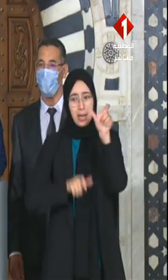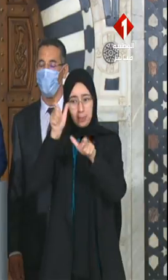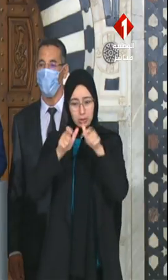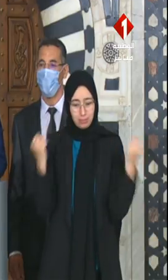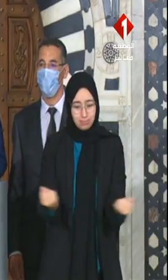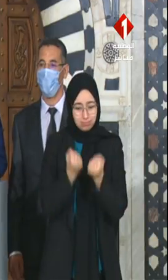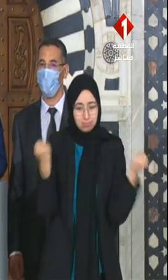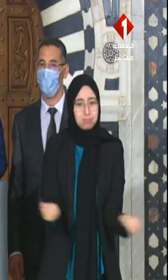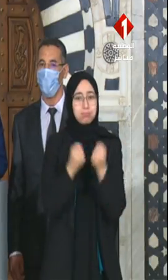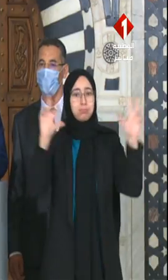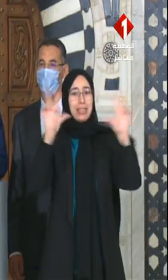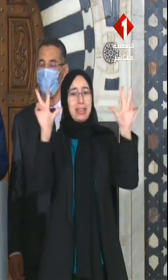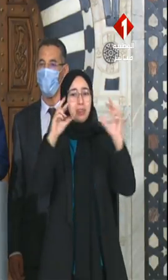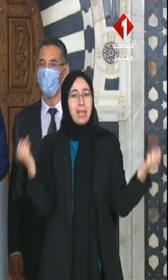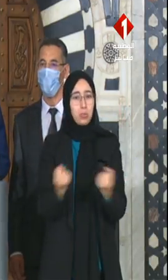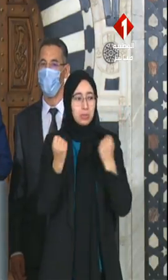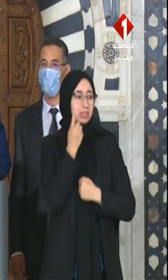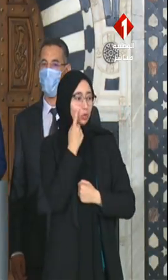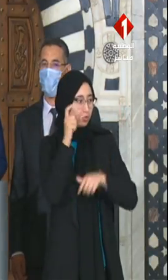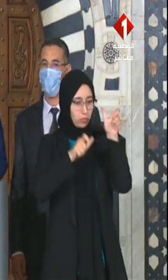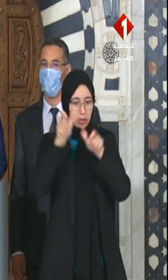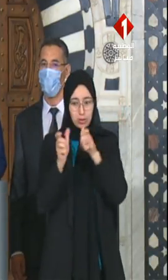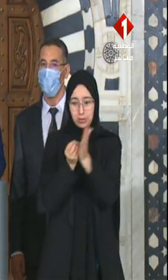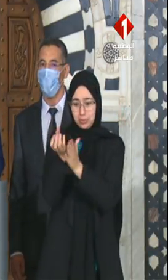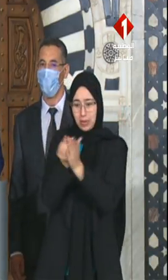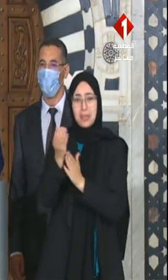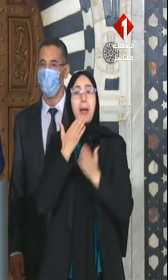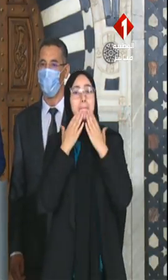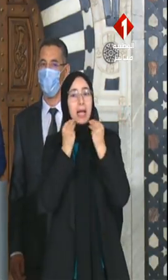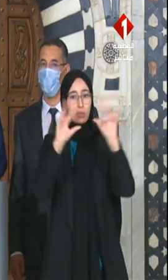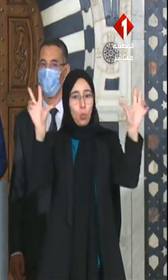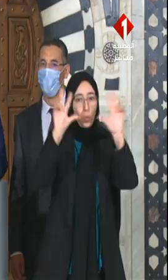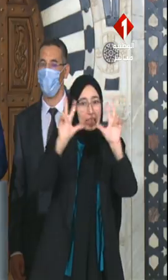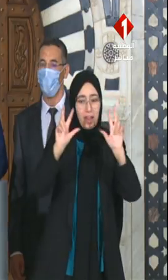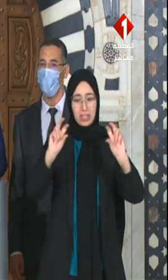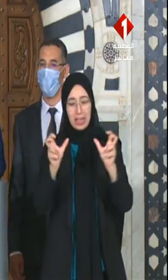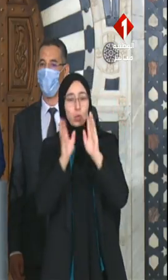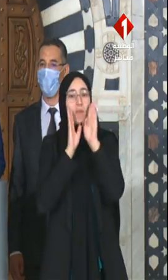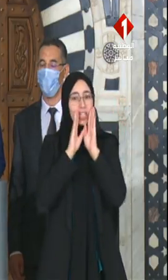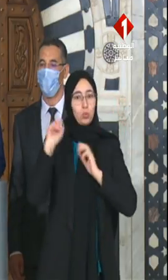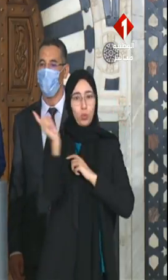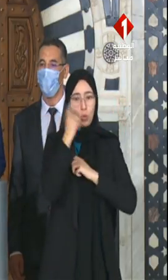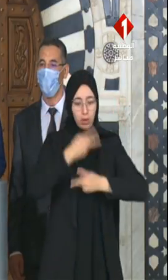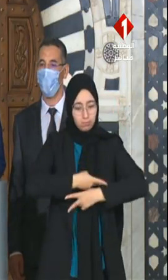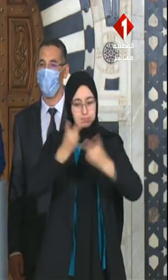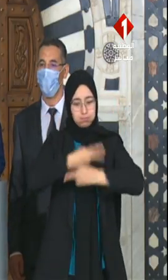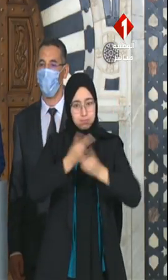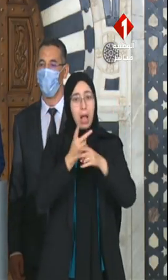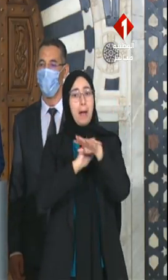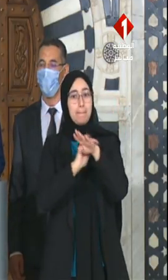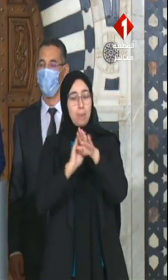الومضات التثقيفية اللي وسائل أعمال مشكورة قاعدة تبث فيها ومضات تثقيفية